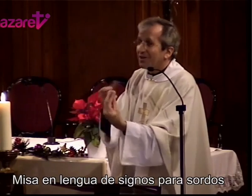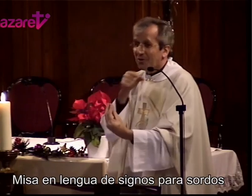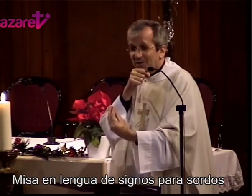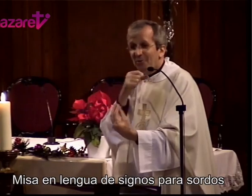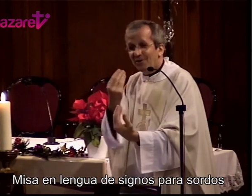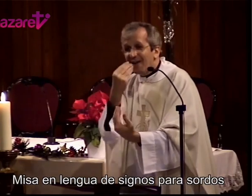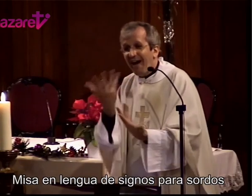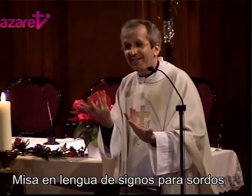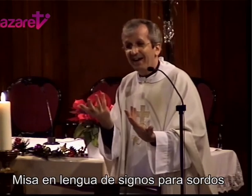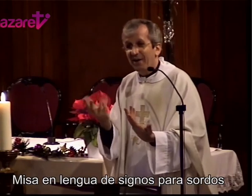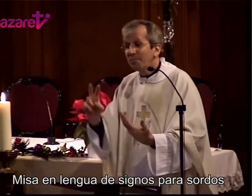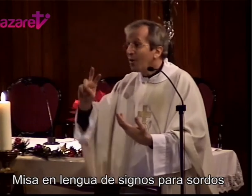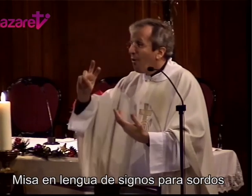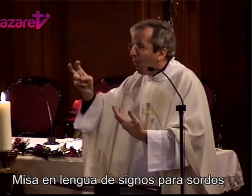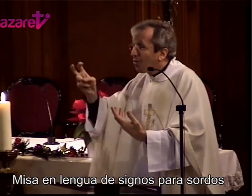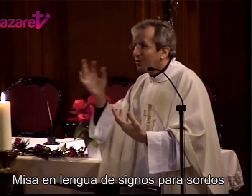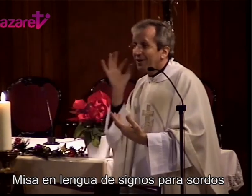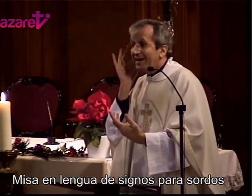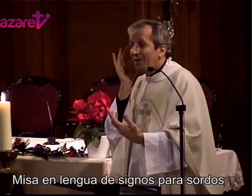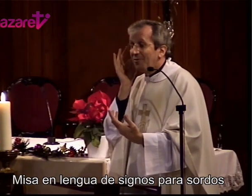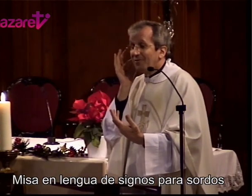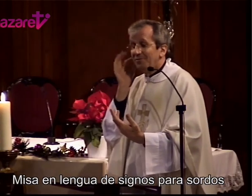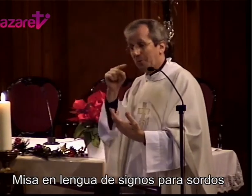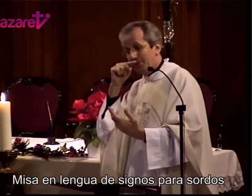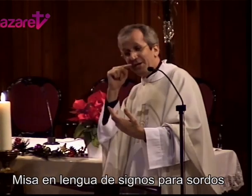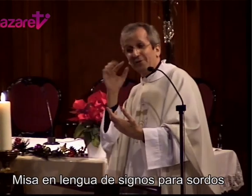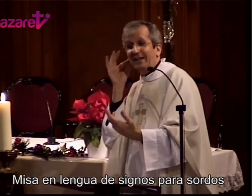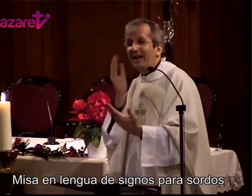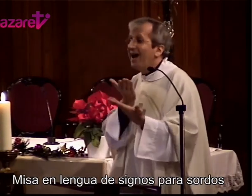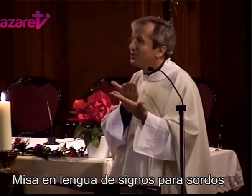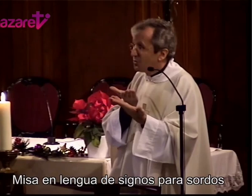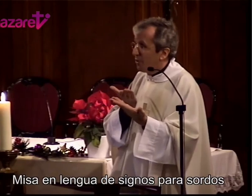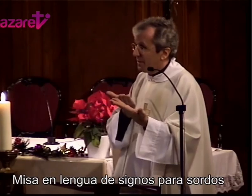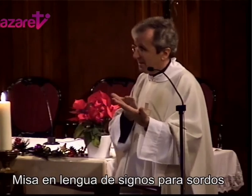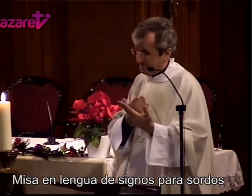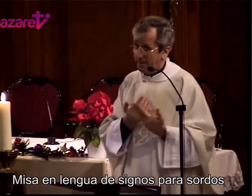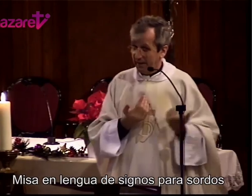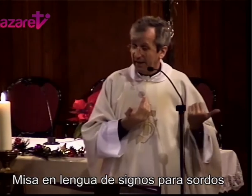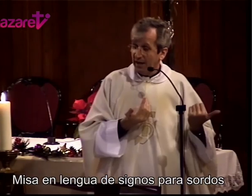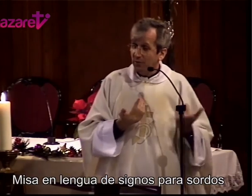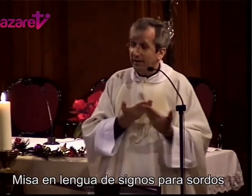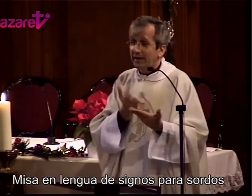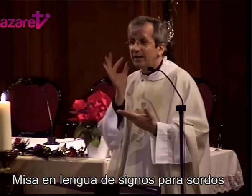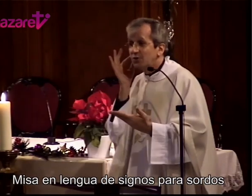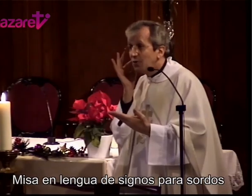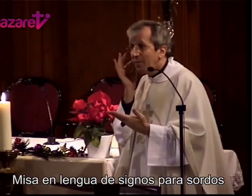los abuelos a cenar. Otro, que era un chico que tenía su novia, también aquí hay uno que tiene su novia,